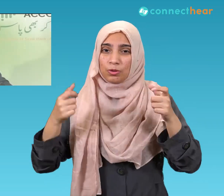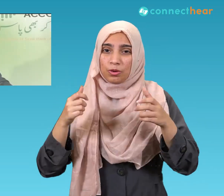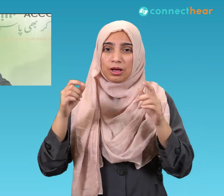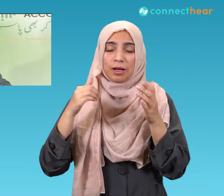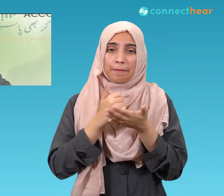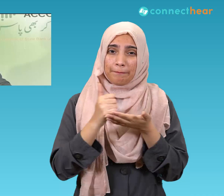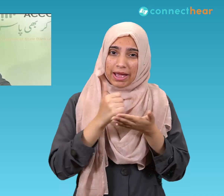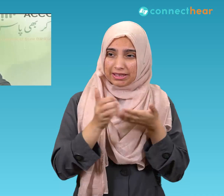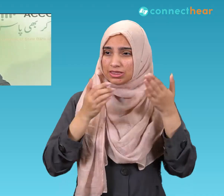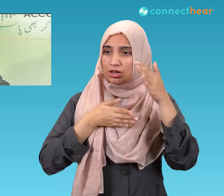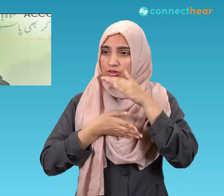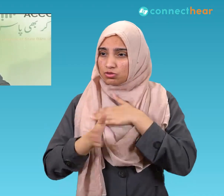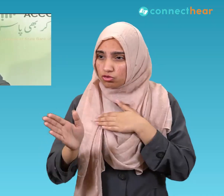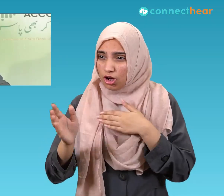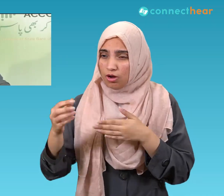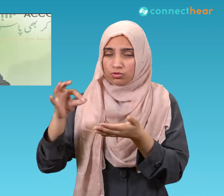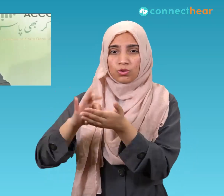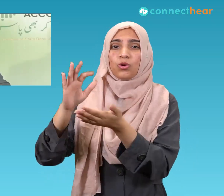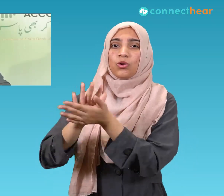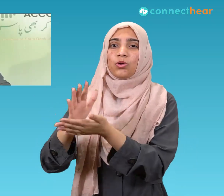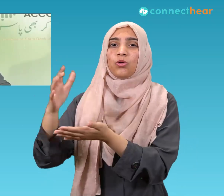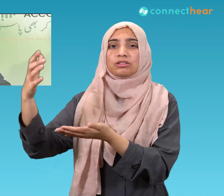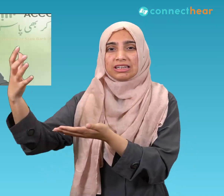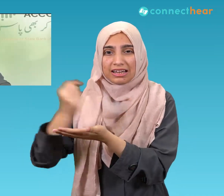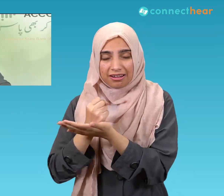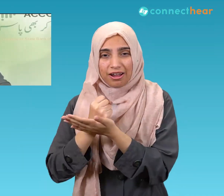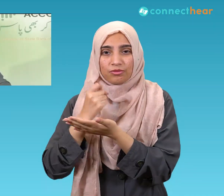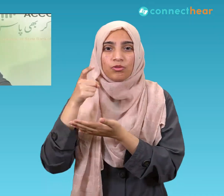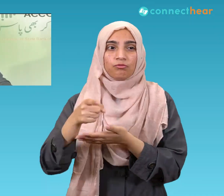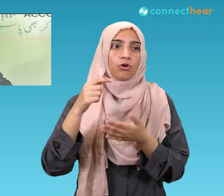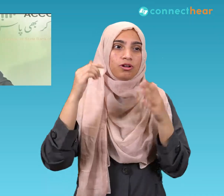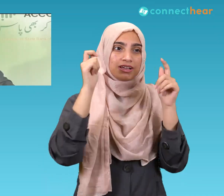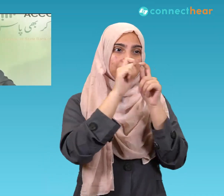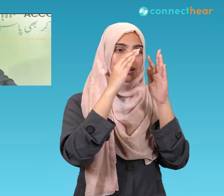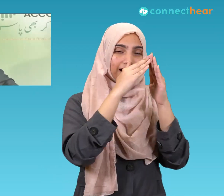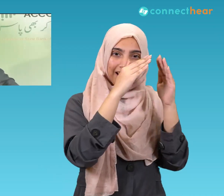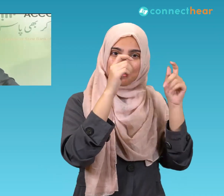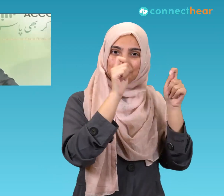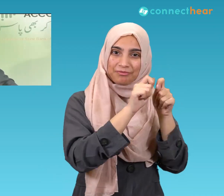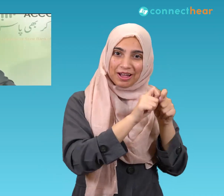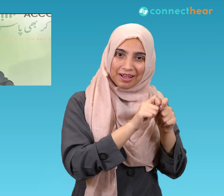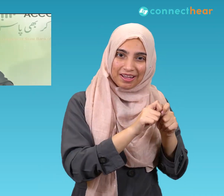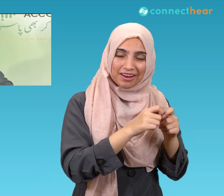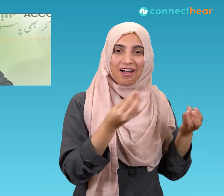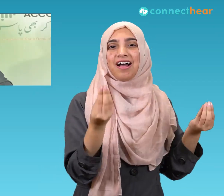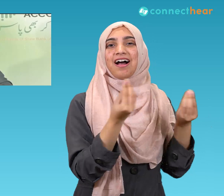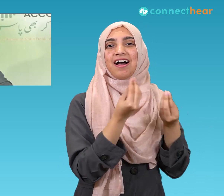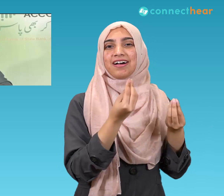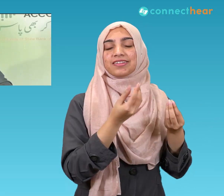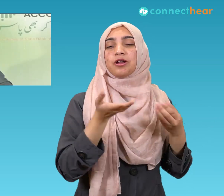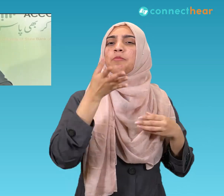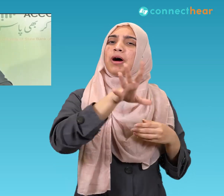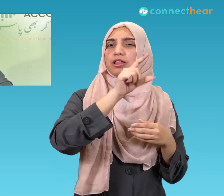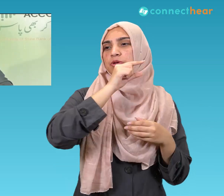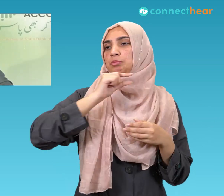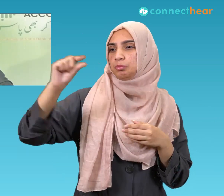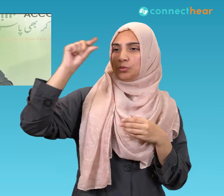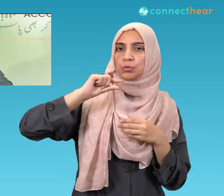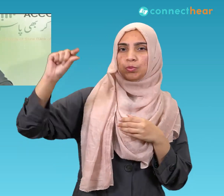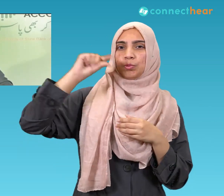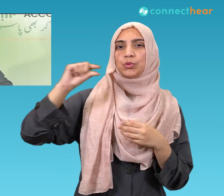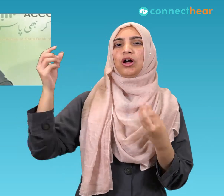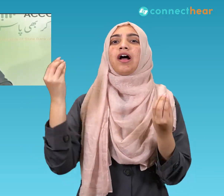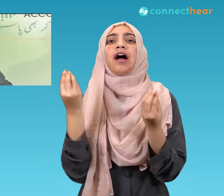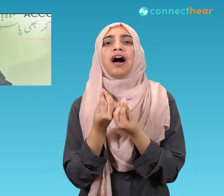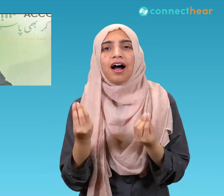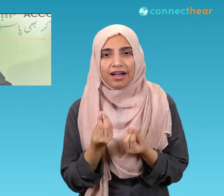پیدا کرتے رہیں, یہ ایک اتنی بڑا انیشیٹو ہے کہ ساری پاکستانی کی اکانومی کو بھی اٹھا دے گا, اور جو ایک ہر